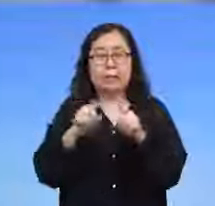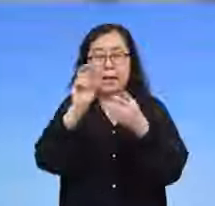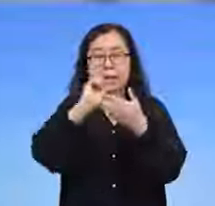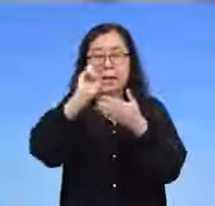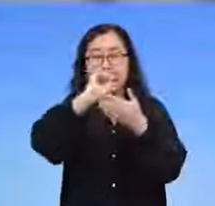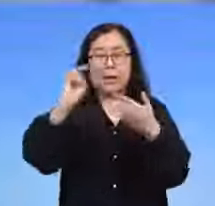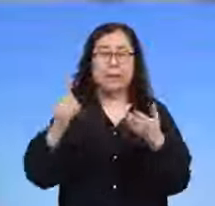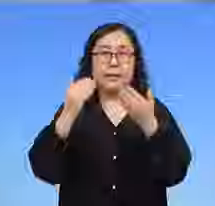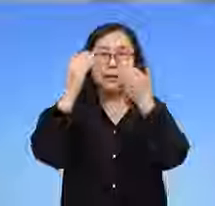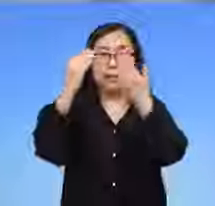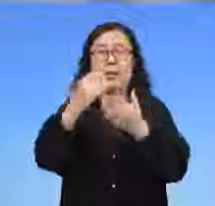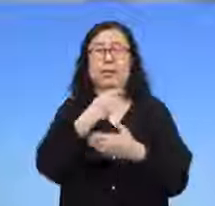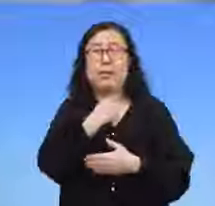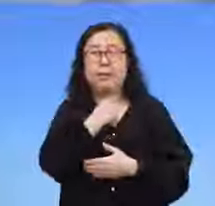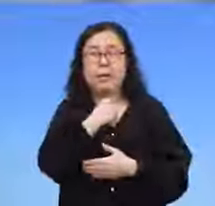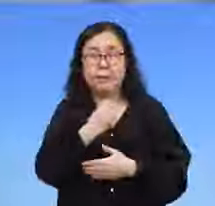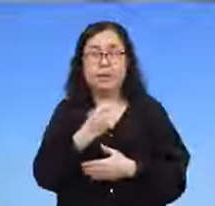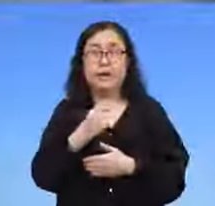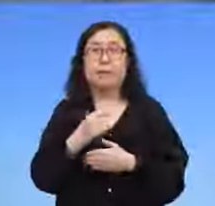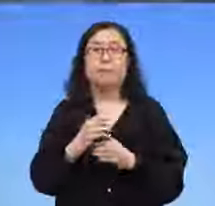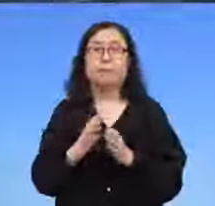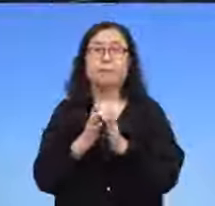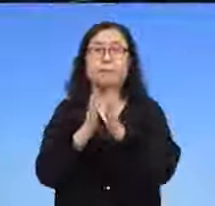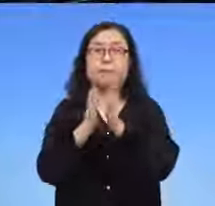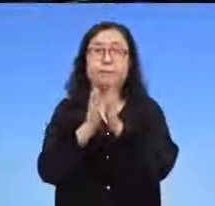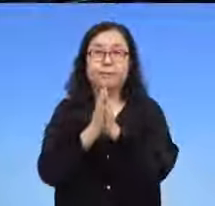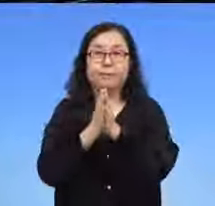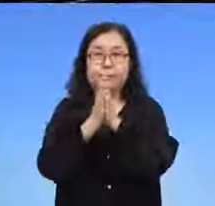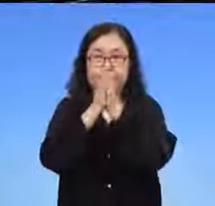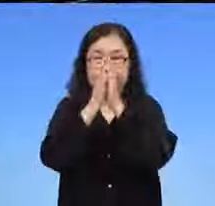이 찬양을 불러 올리기 원합니다.